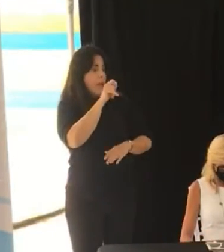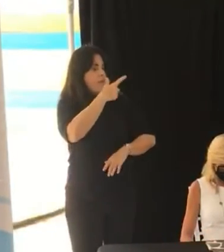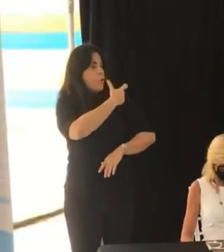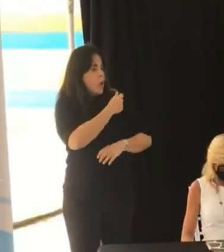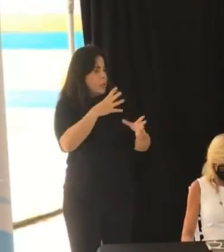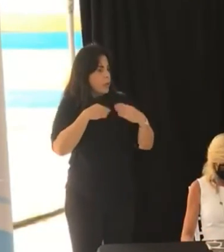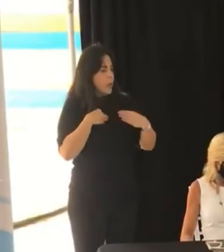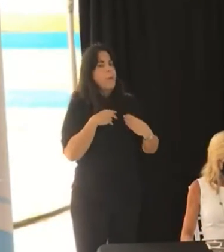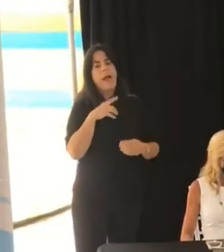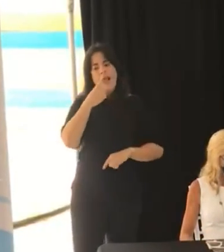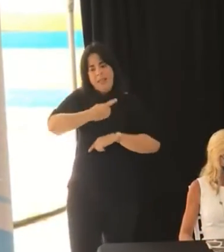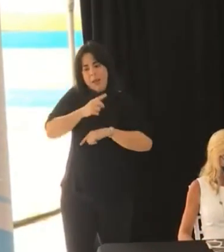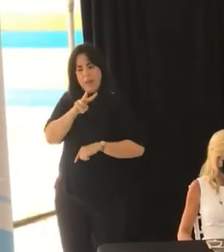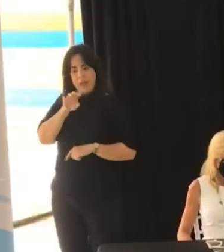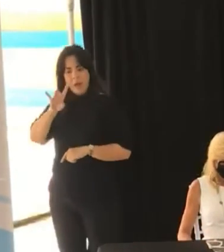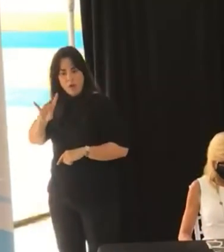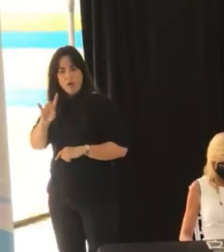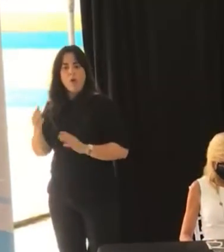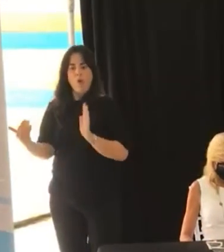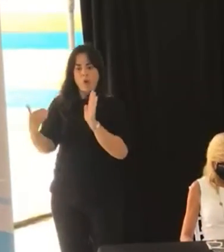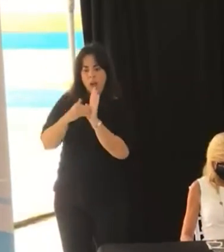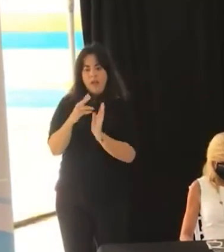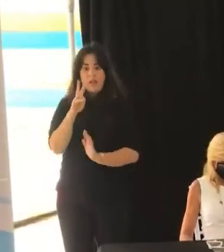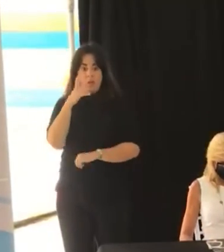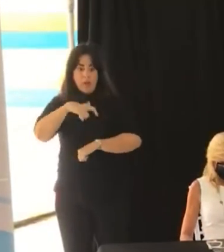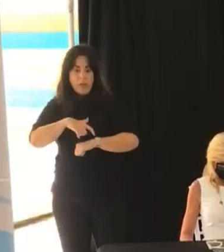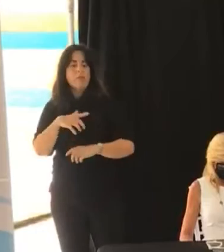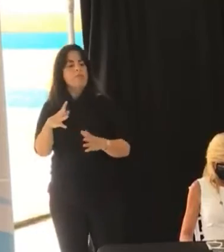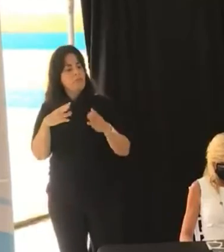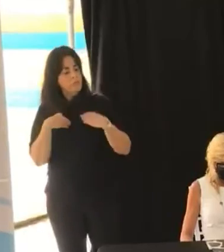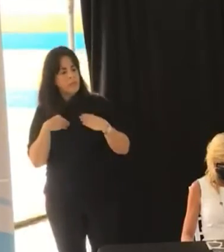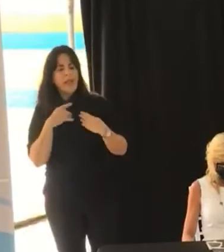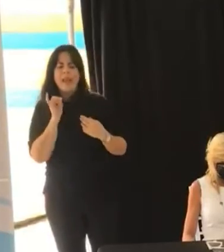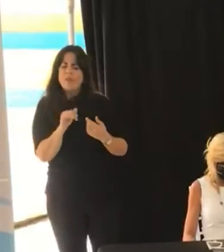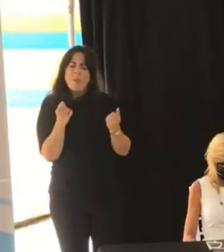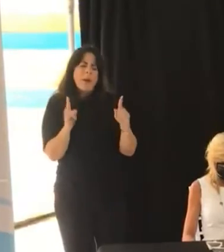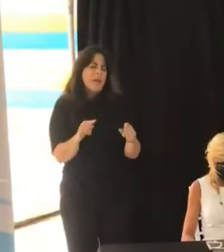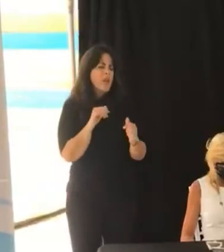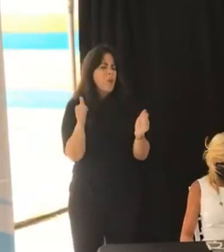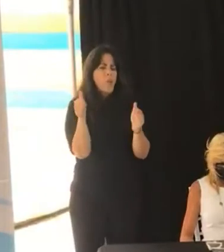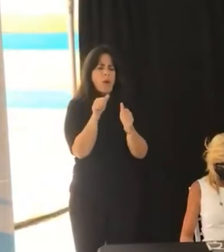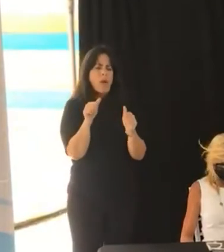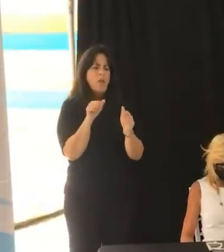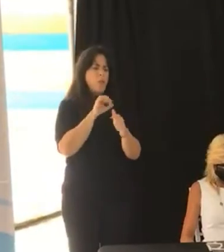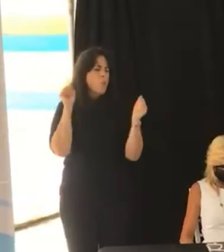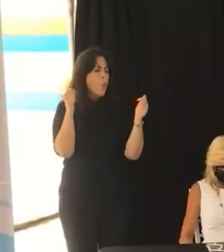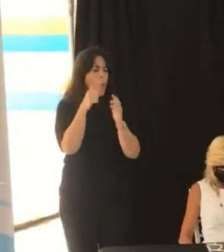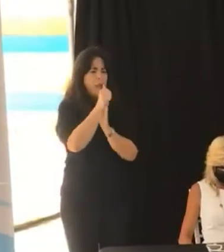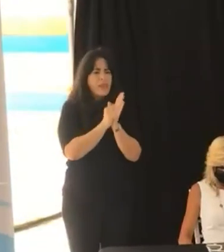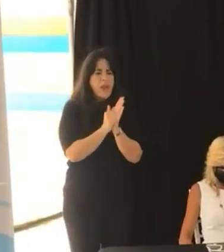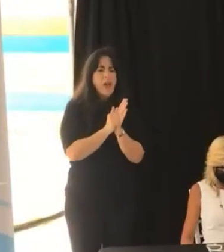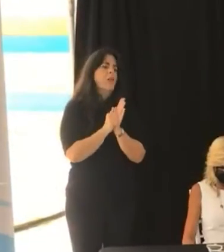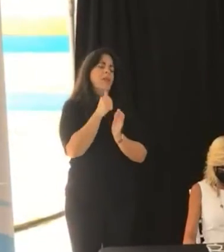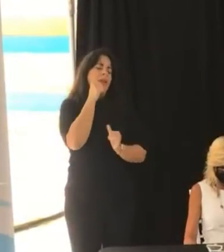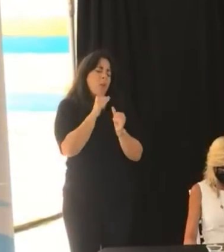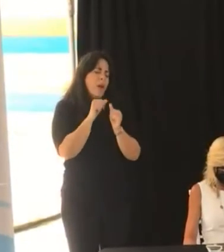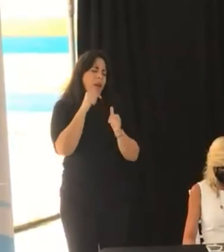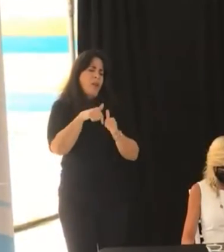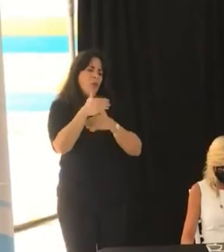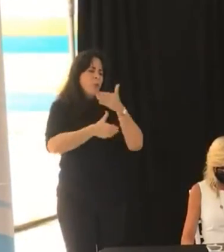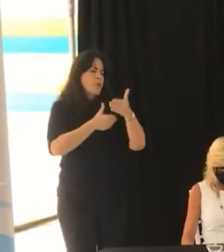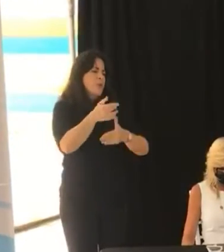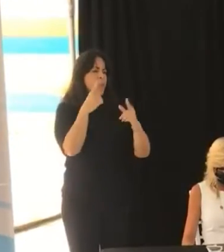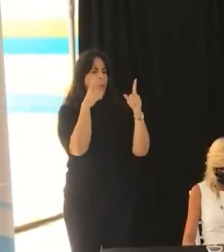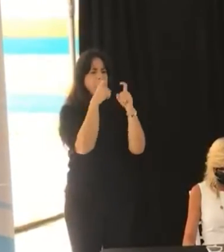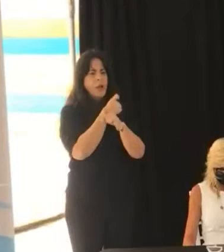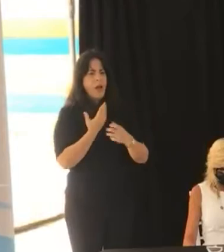28 vengas y tengas tu segunda dosis. Y esas son cosas que ocurren en todos los estados, que ha ocurrido, porque recuerden que esto es un proceso